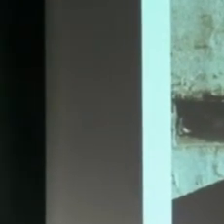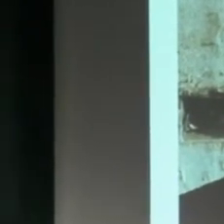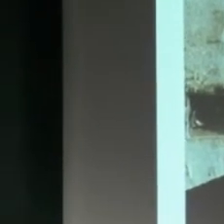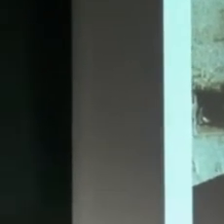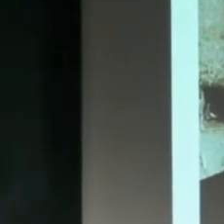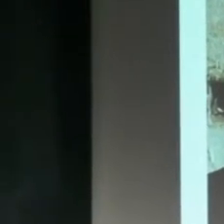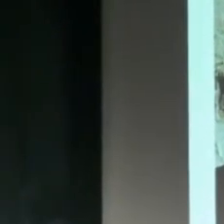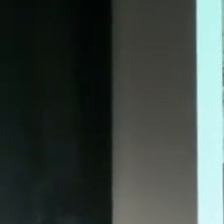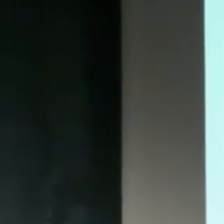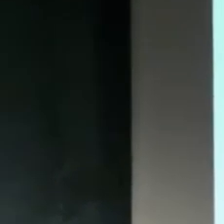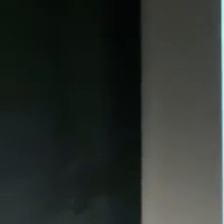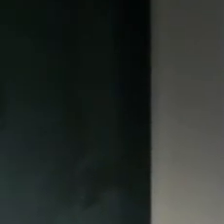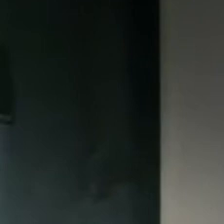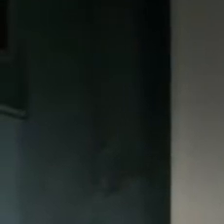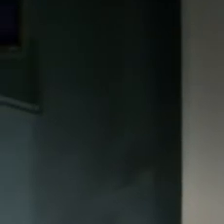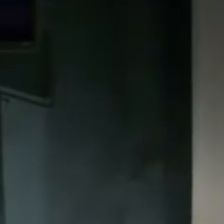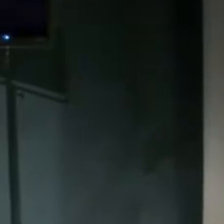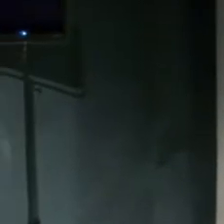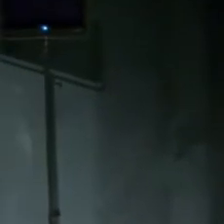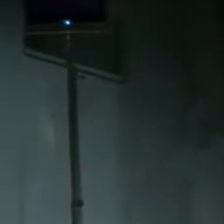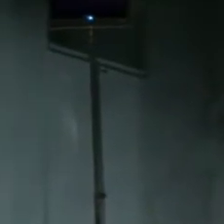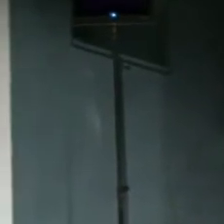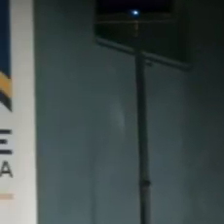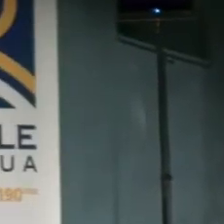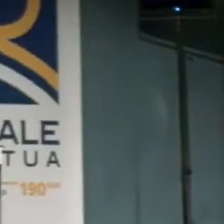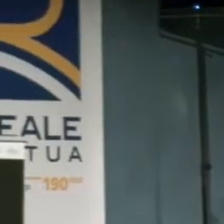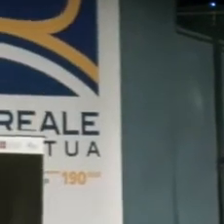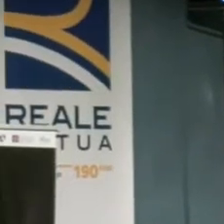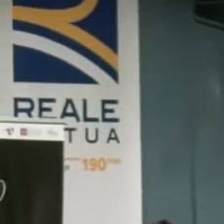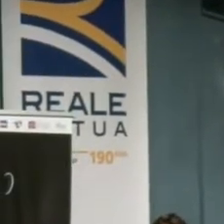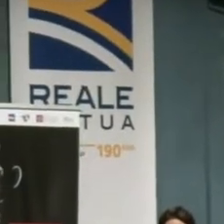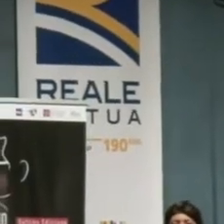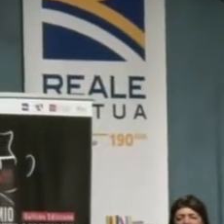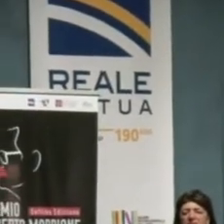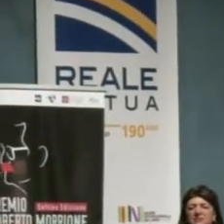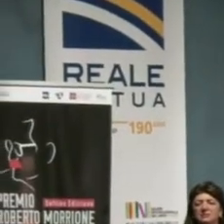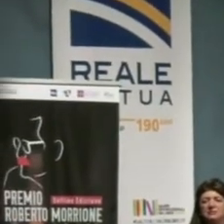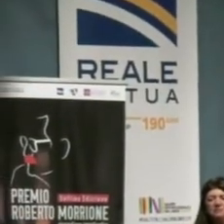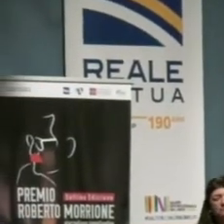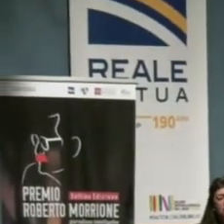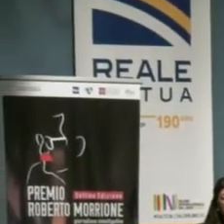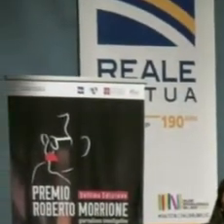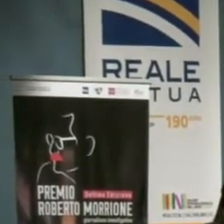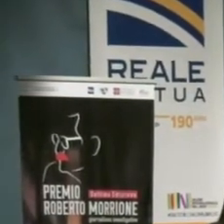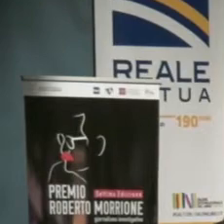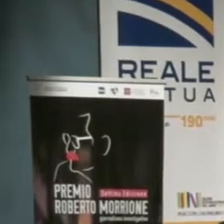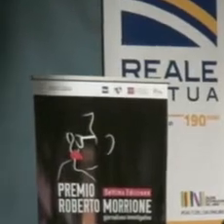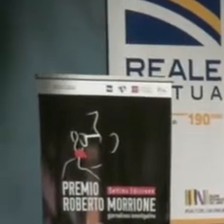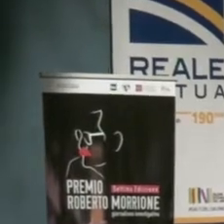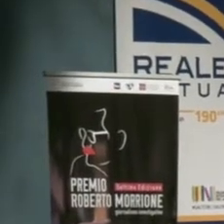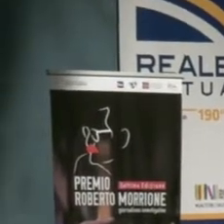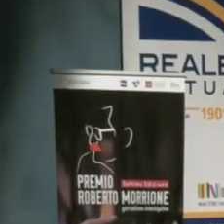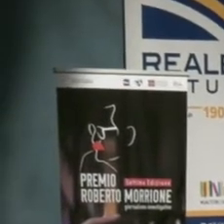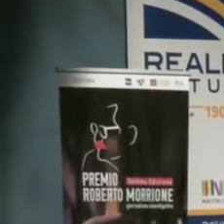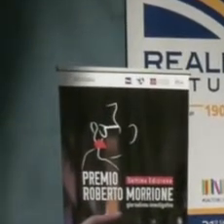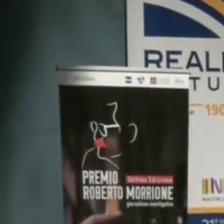partecipare a questa iniziativa nella quale presenteremo alcune ricerche commetteremo